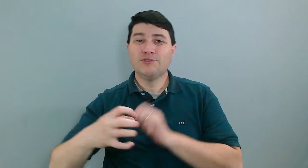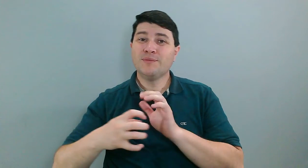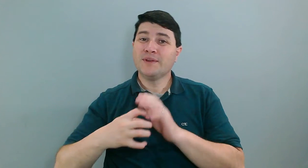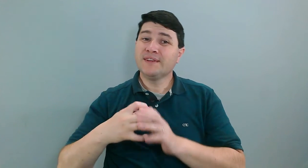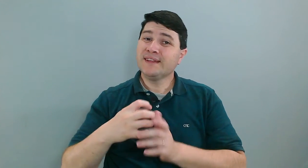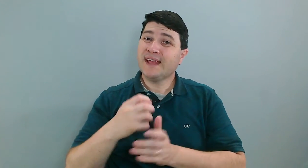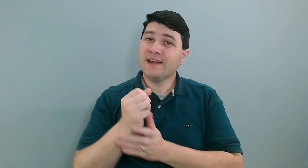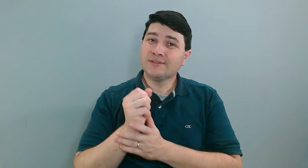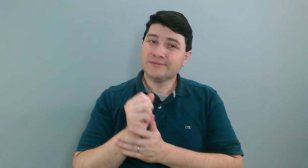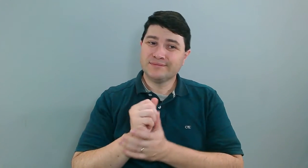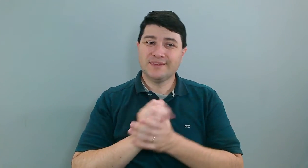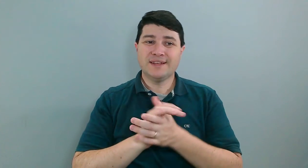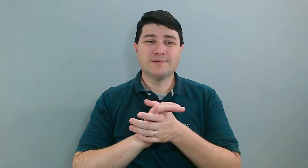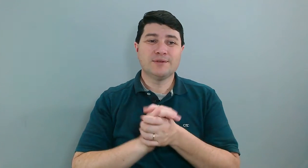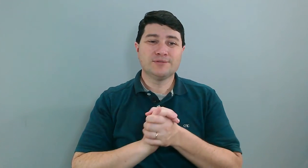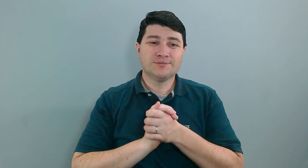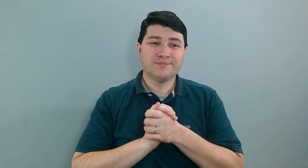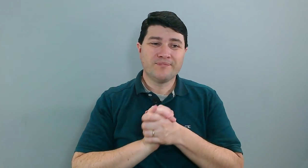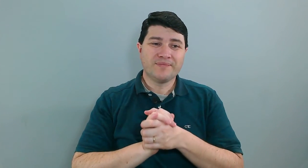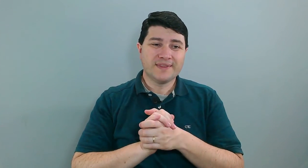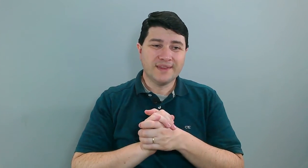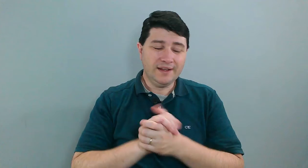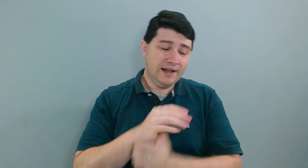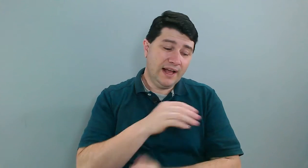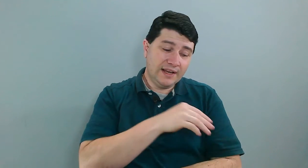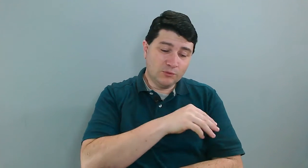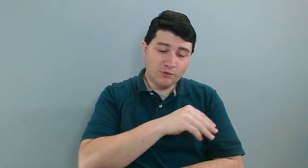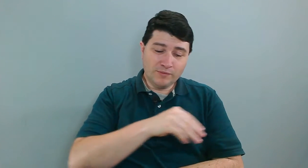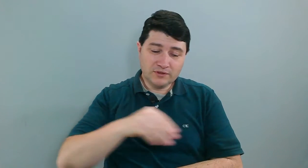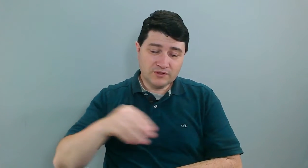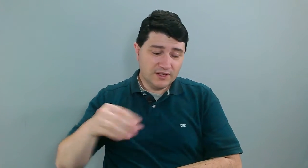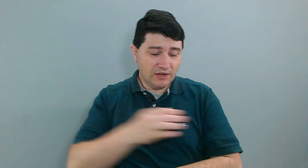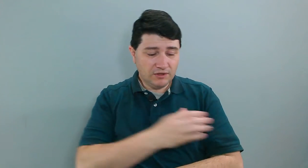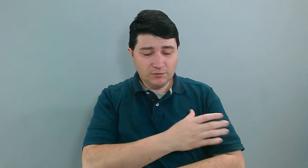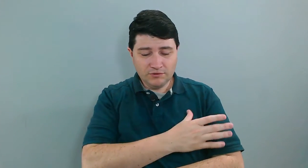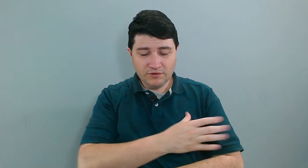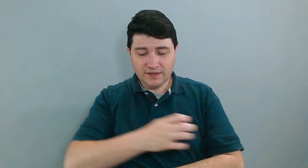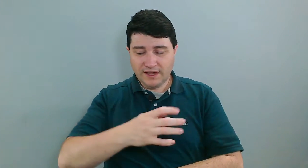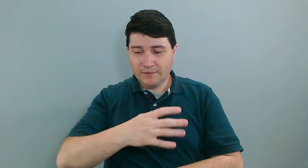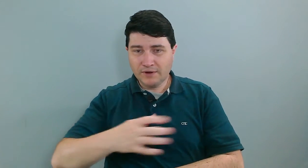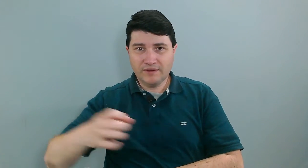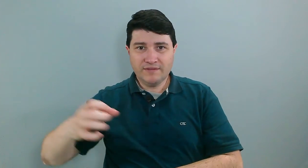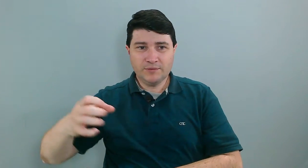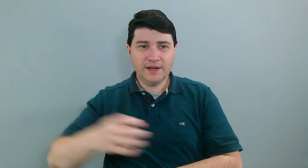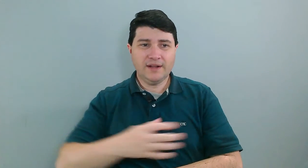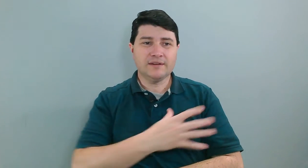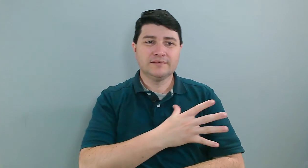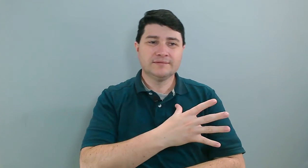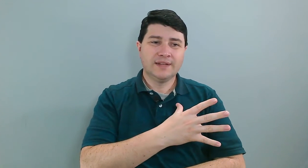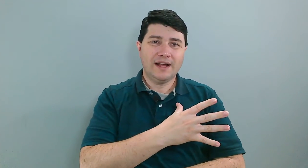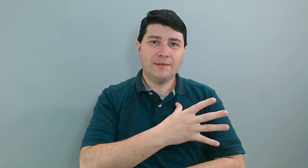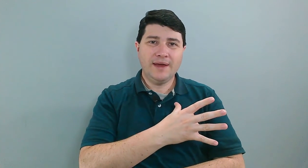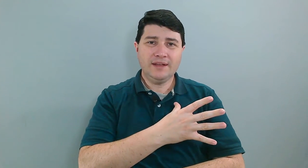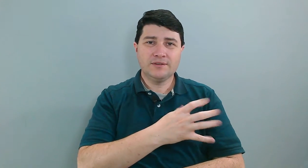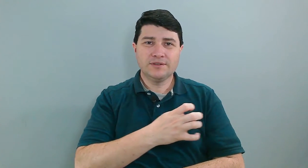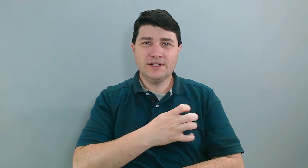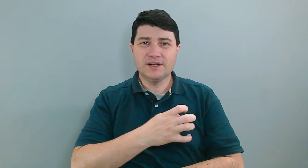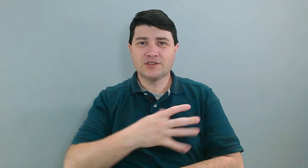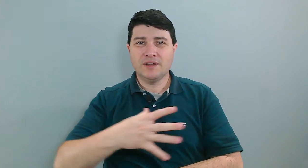Movimento interno das mãos. Tá? Além do movimento do sinal que a mão vai vindo para cá. Aberto, engancho,